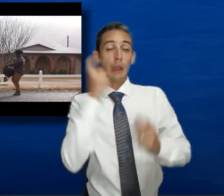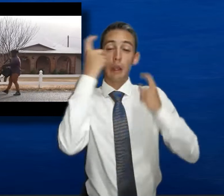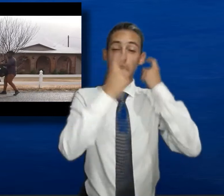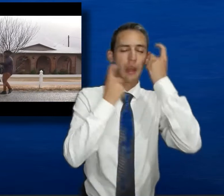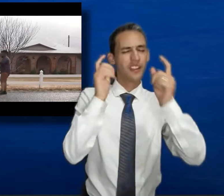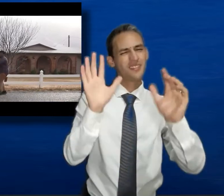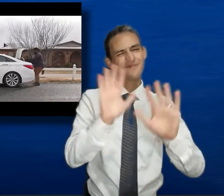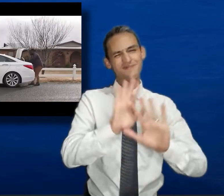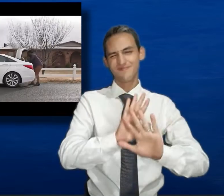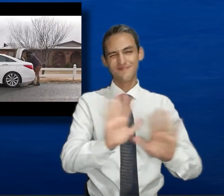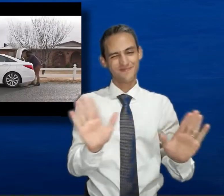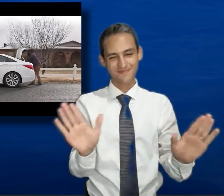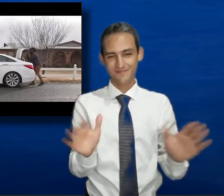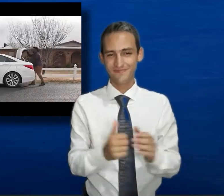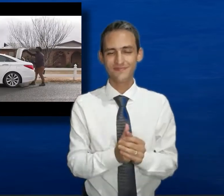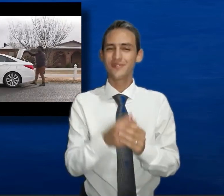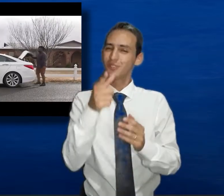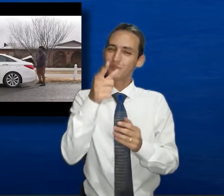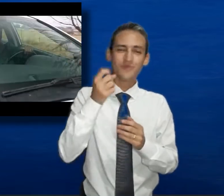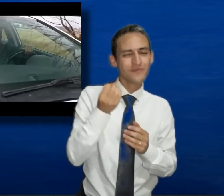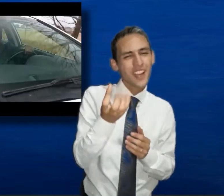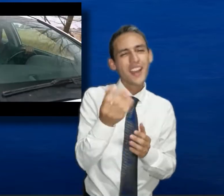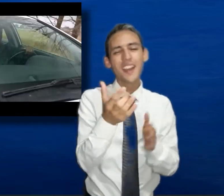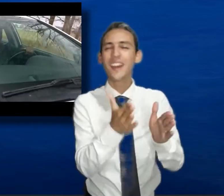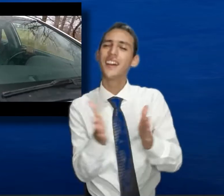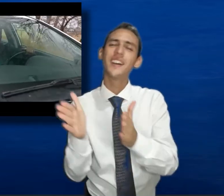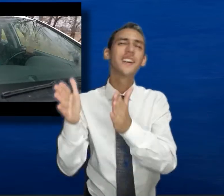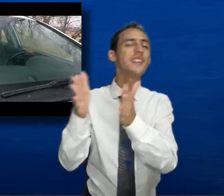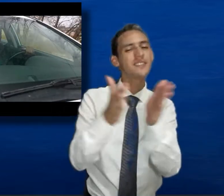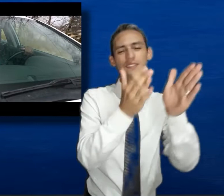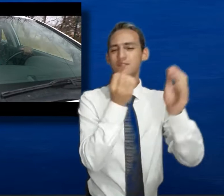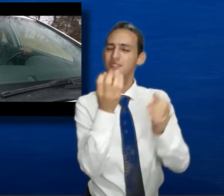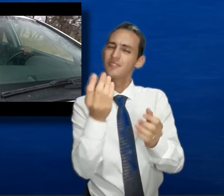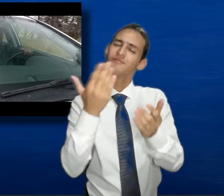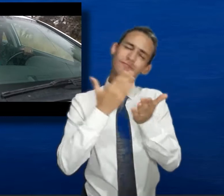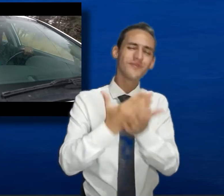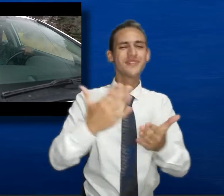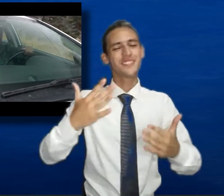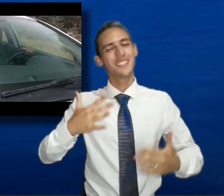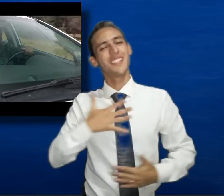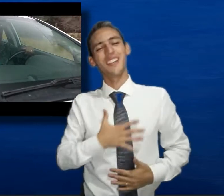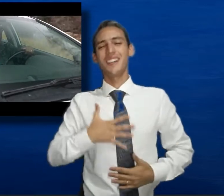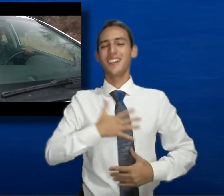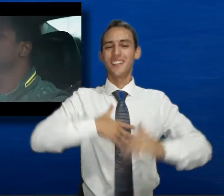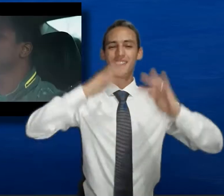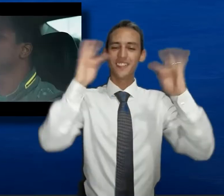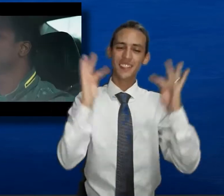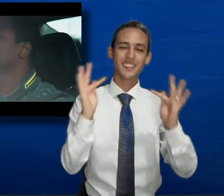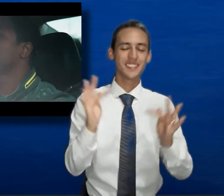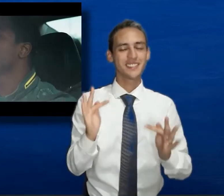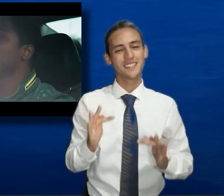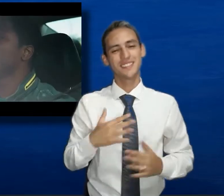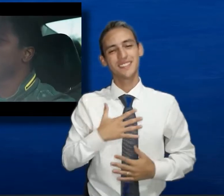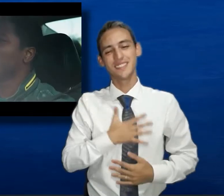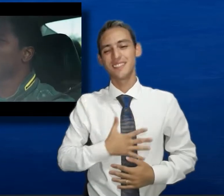Come, come, ye saints, no toil nor labor fear, but